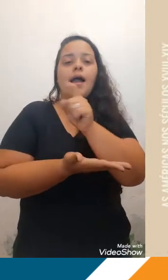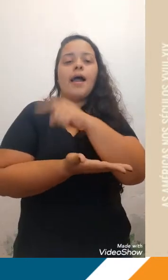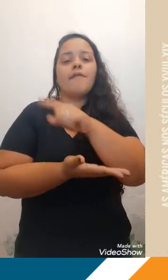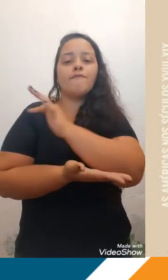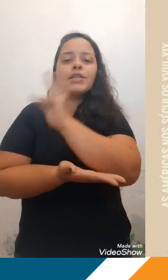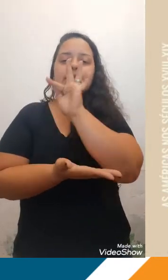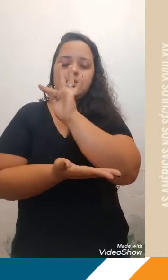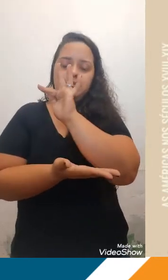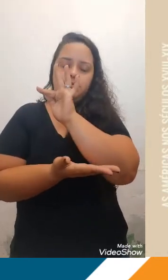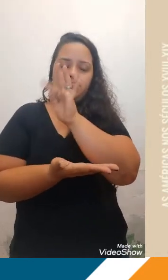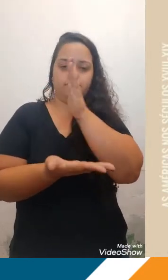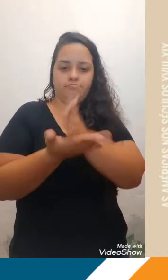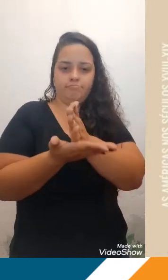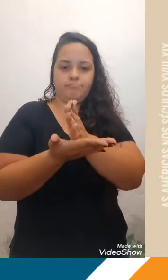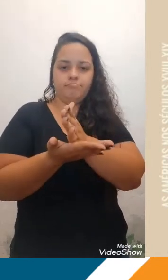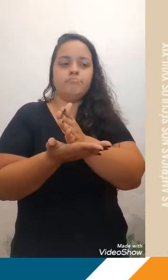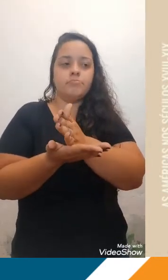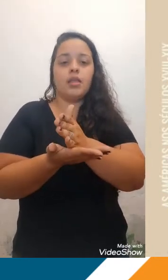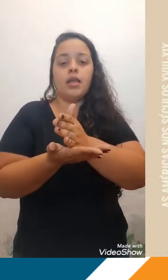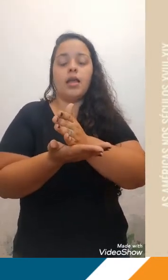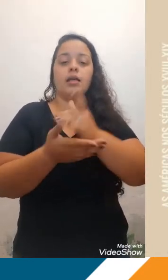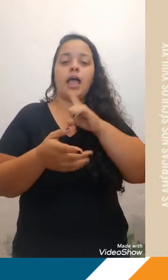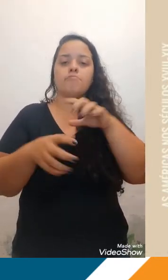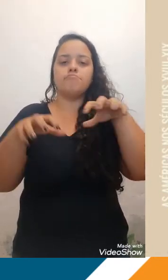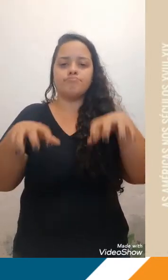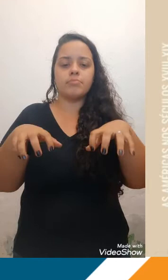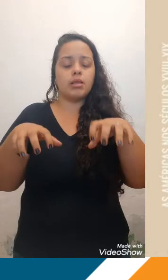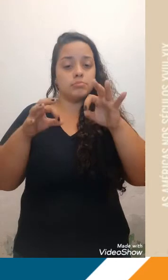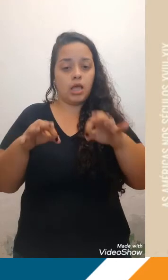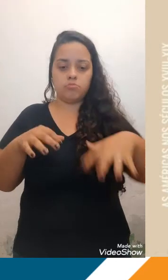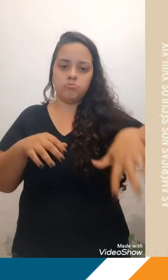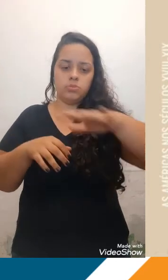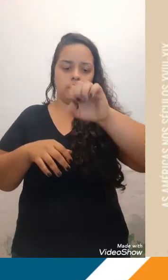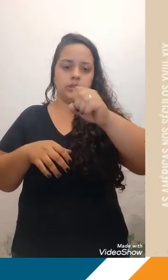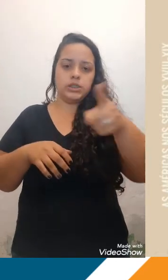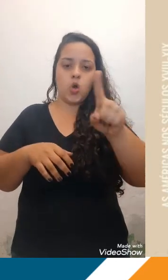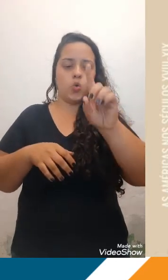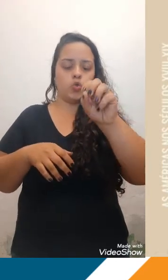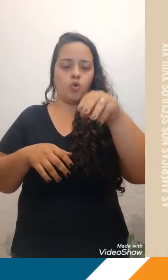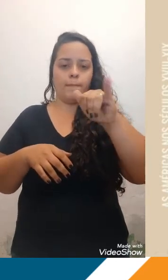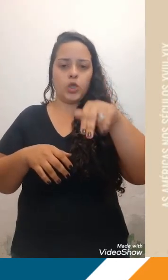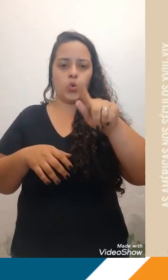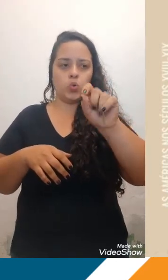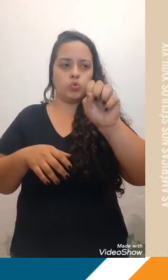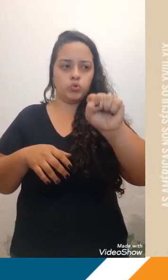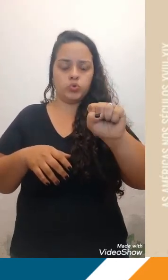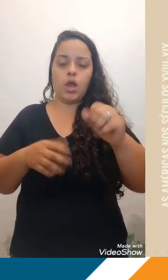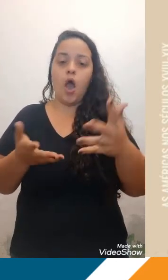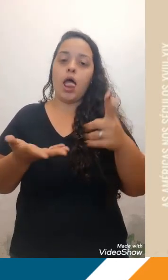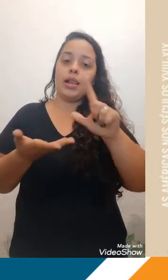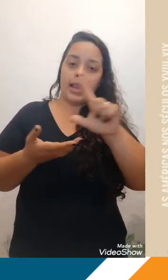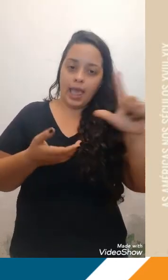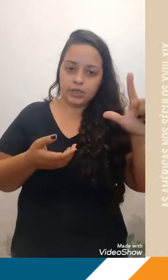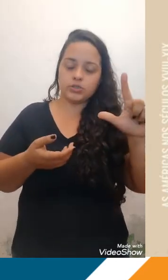pelos franceses. Ambos os lados eram chamados ainda de São Domingos, cada um em seu idioma. Hoje, o lado leste dá